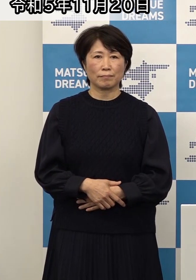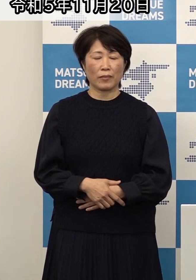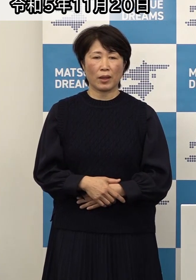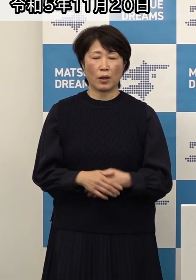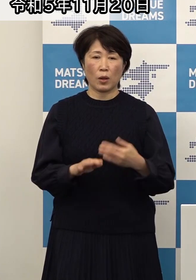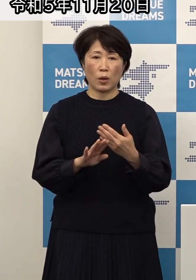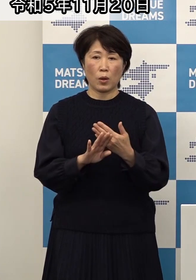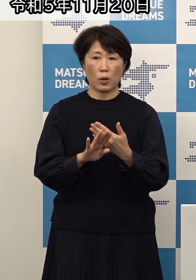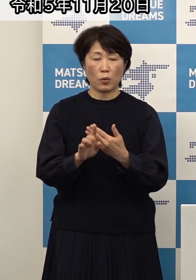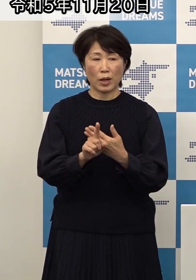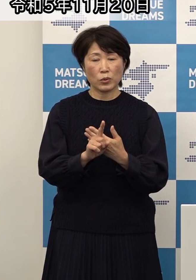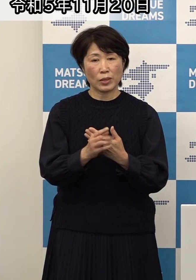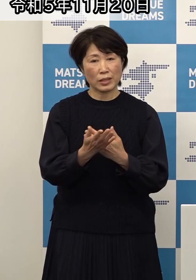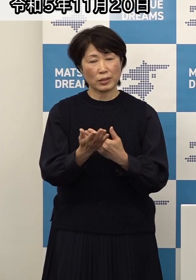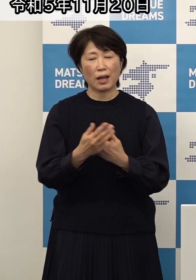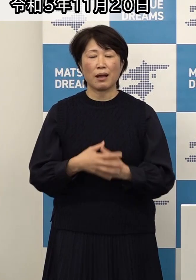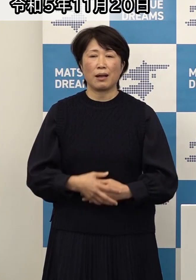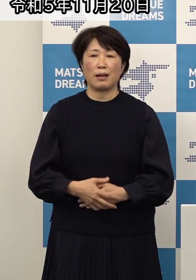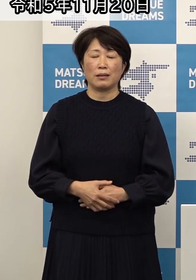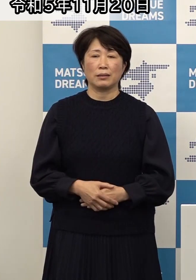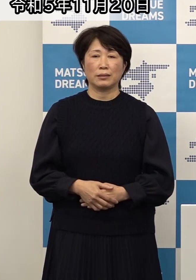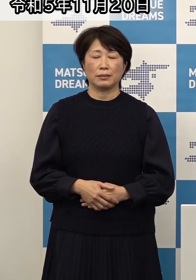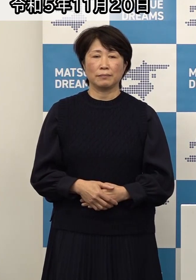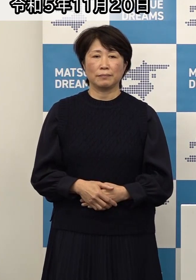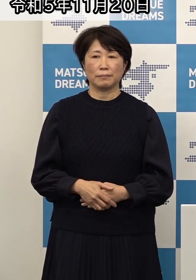他皆さんよろしいでしょうか。